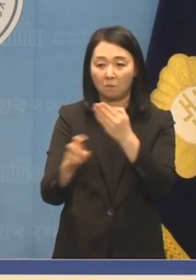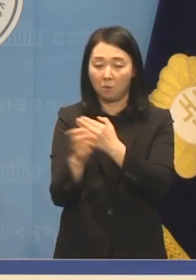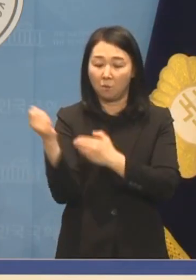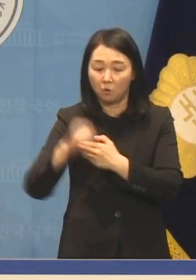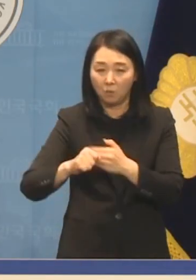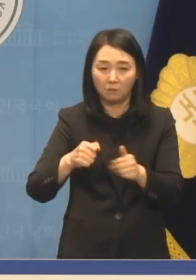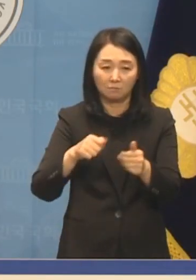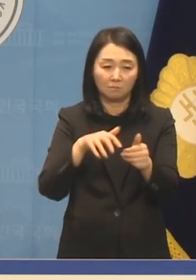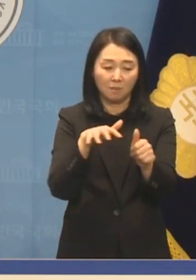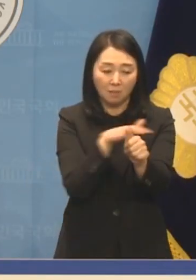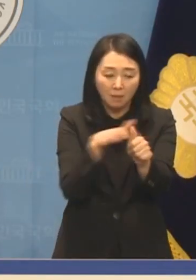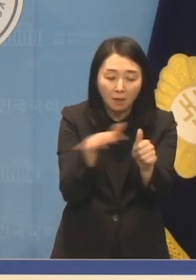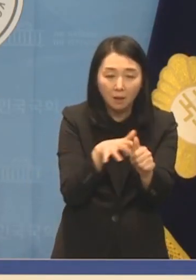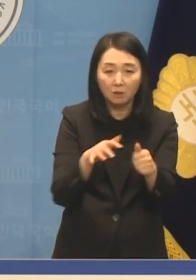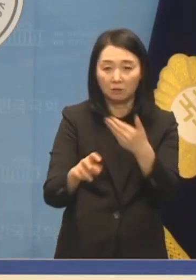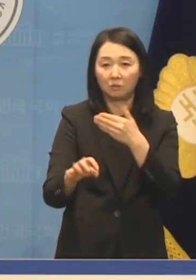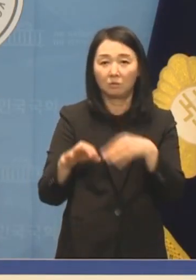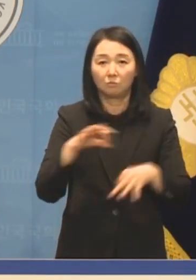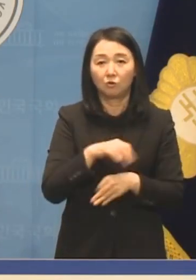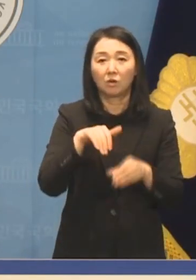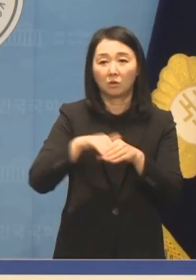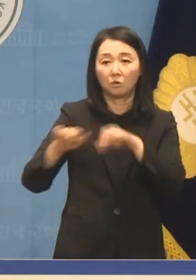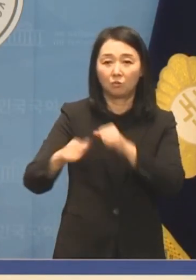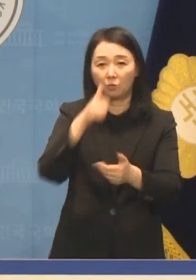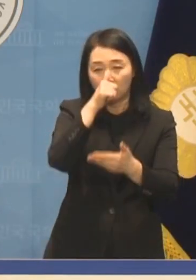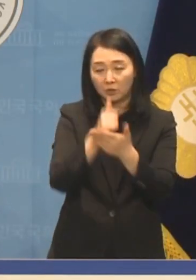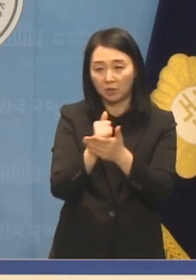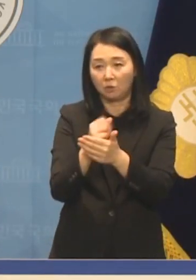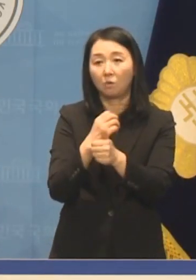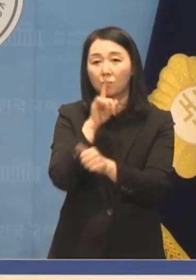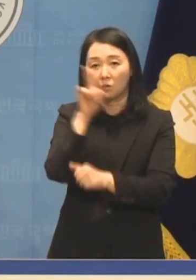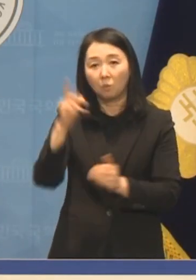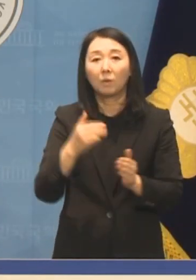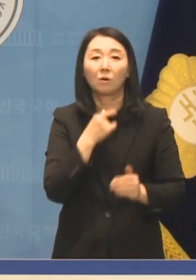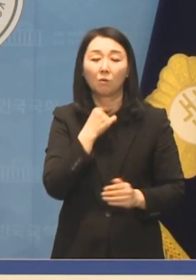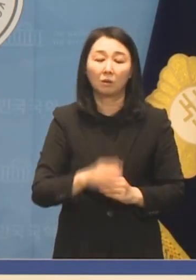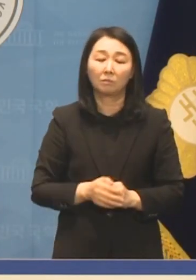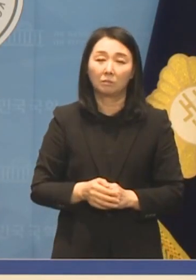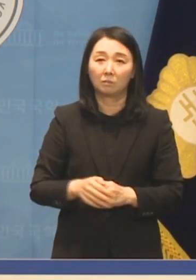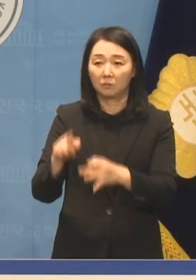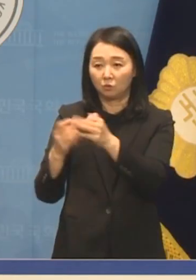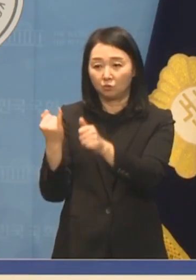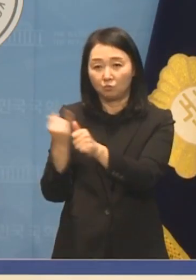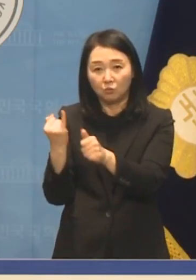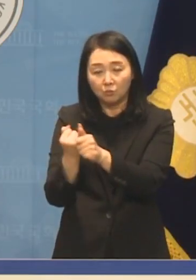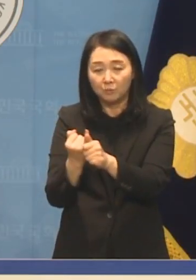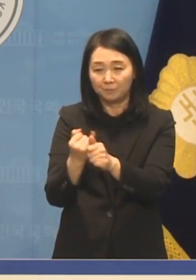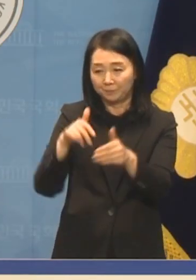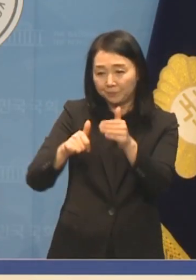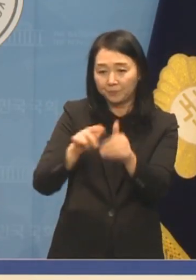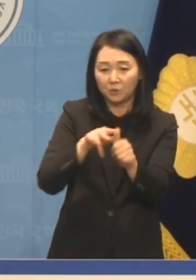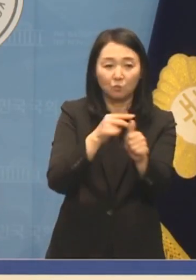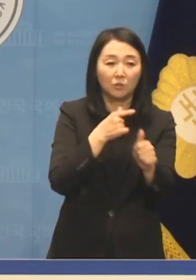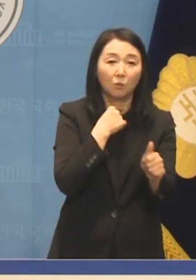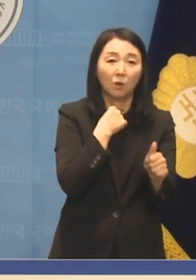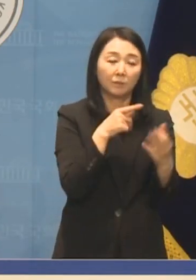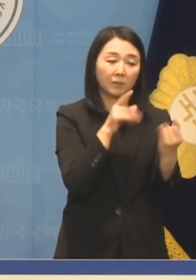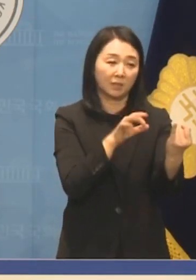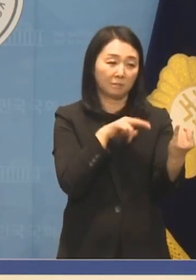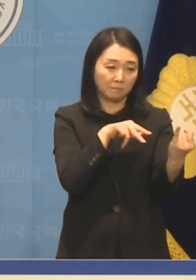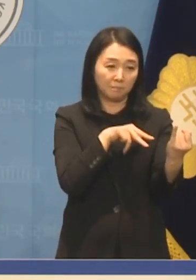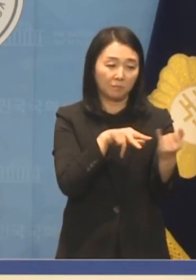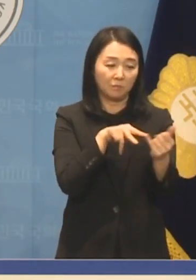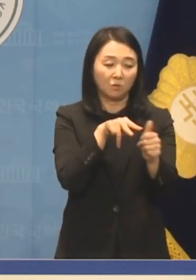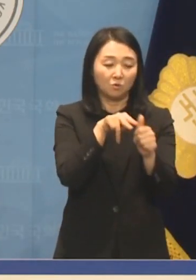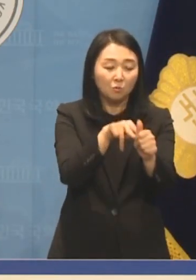그리고 부정선거운동죄로 고발합니다. 윤석열과 김건희는 당내 경선 후보자가 되려고 하는 김영선이 후보자가